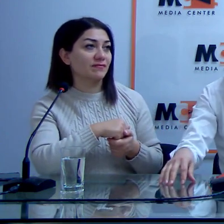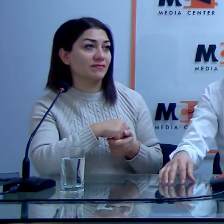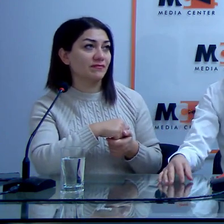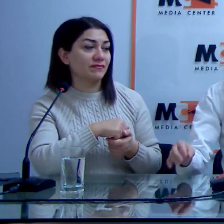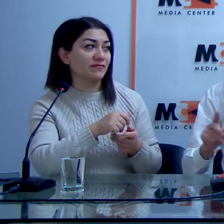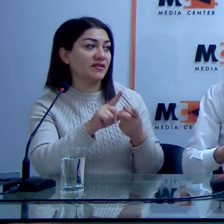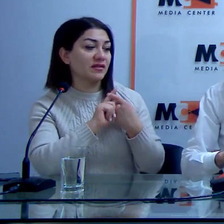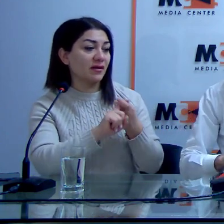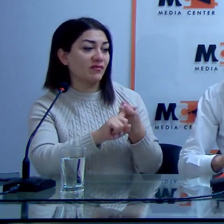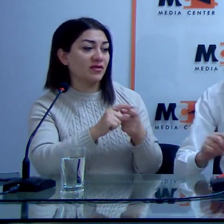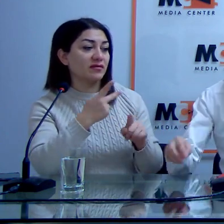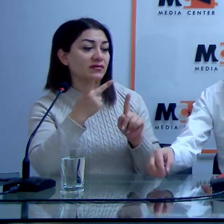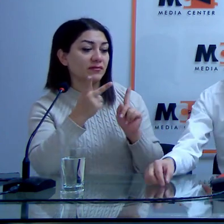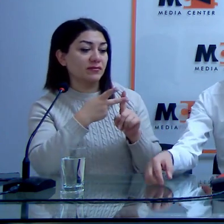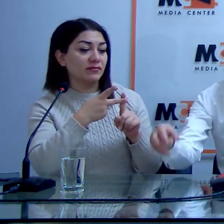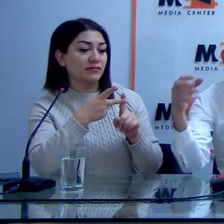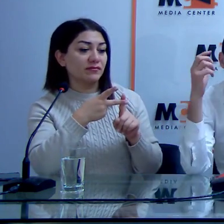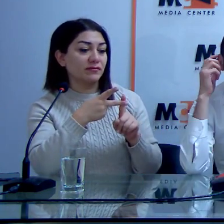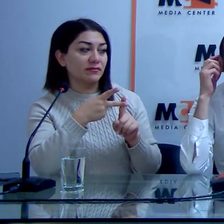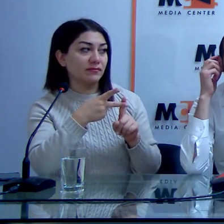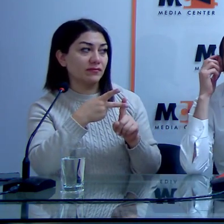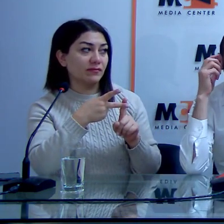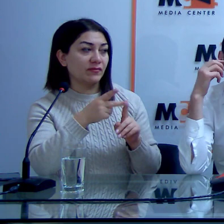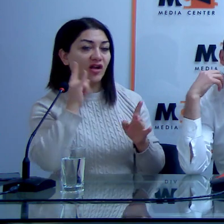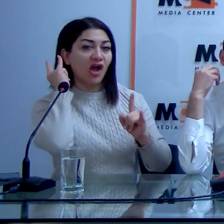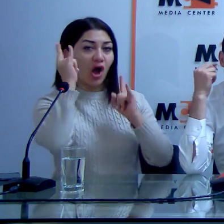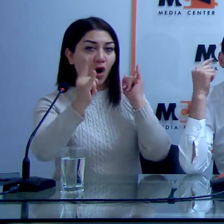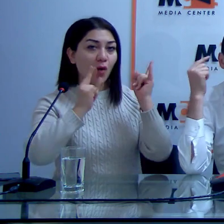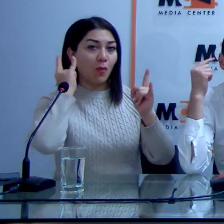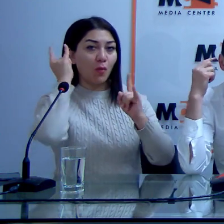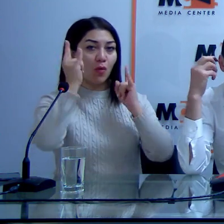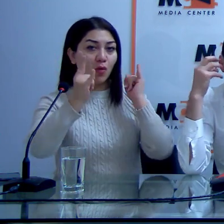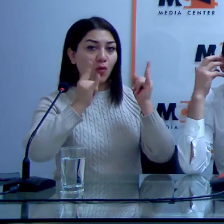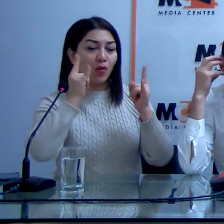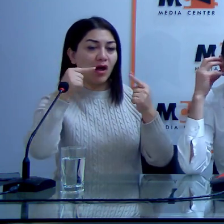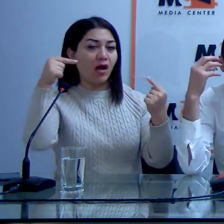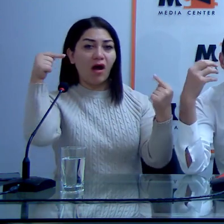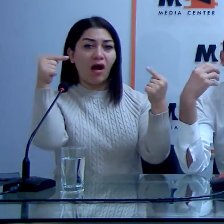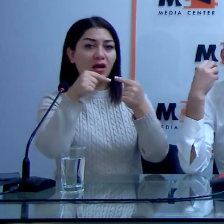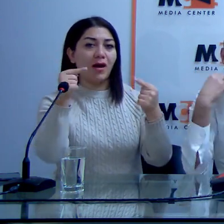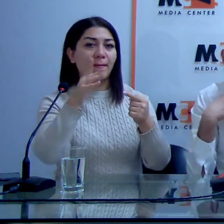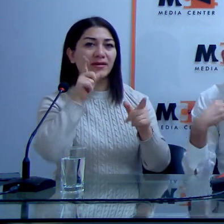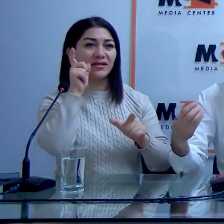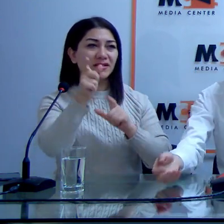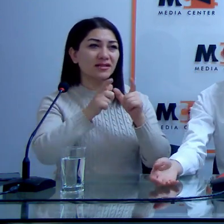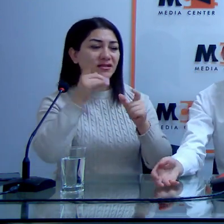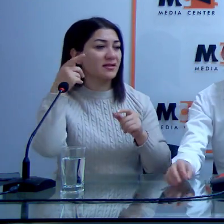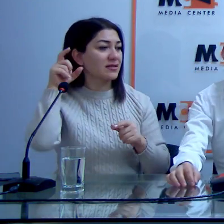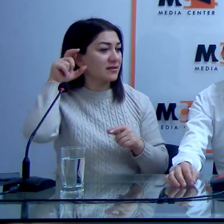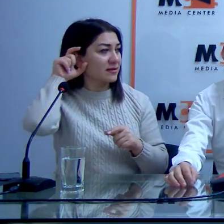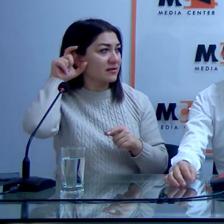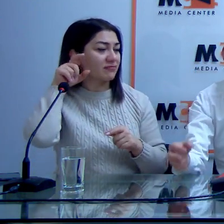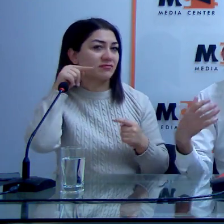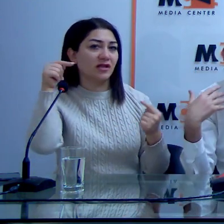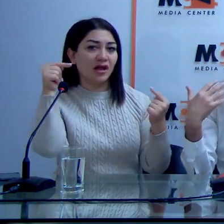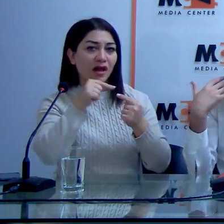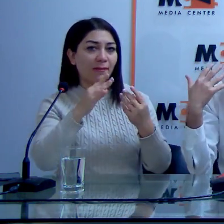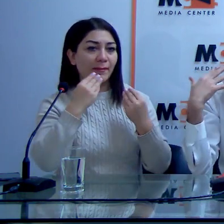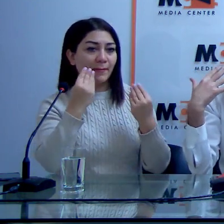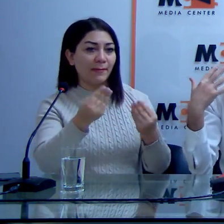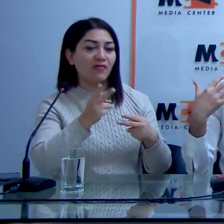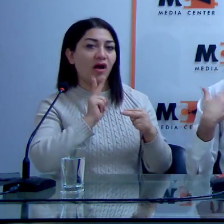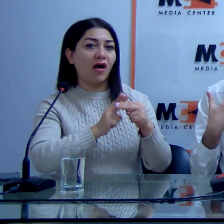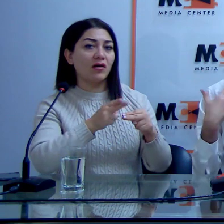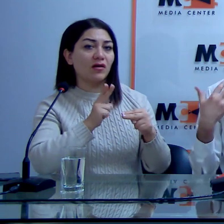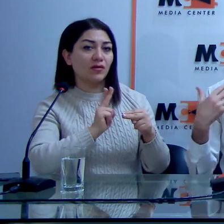да фапача хеку то ахабука адхаба пата хакантя анке тела бету ну и